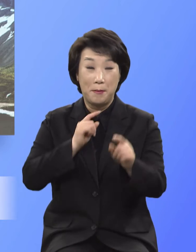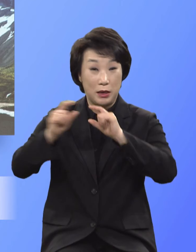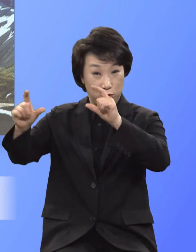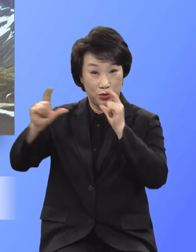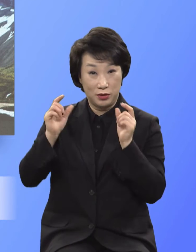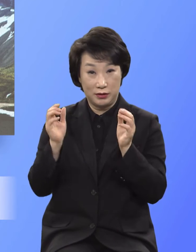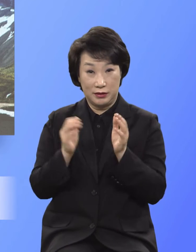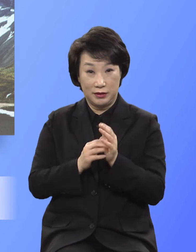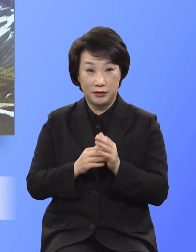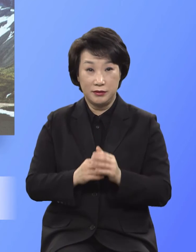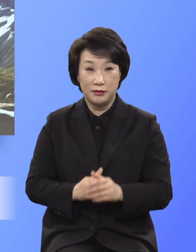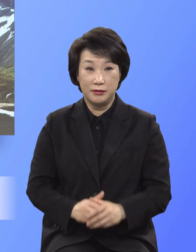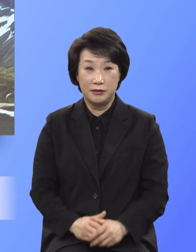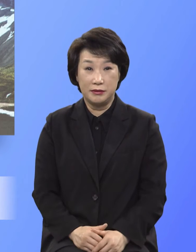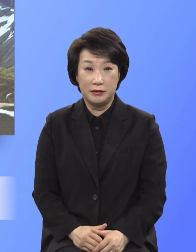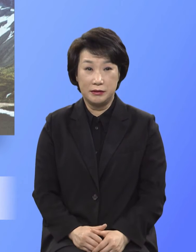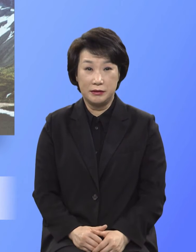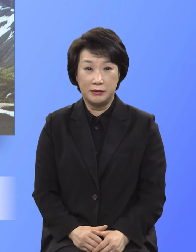말씀하셨습니다.